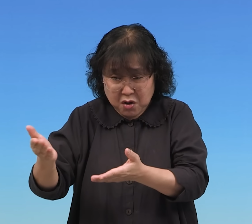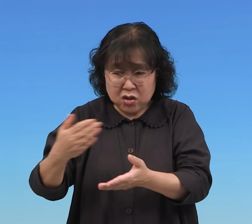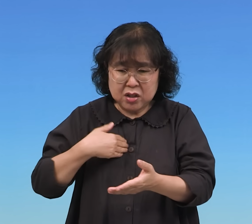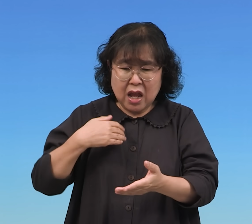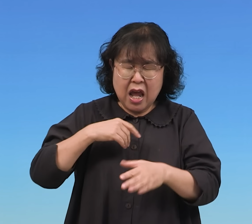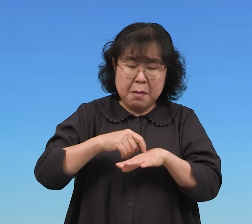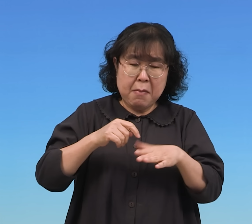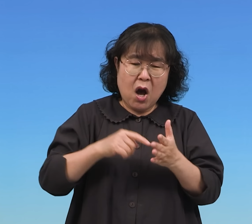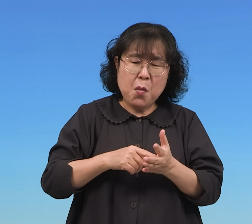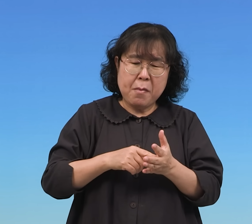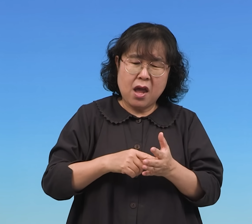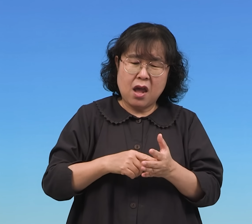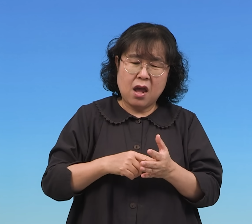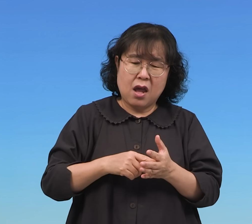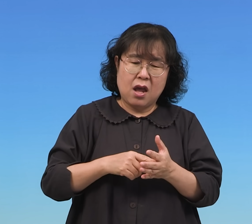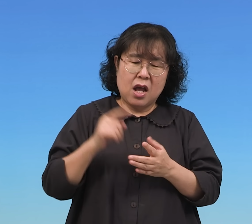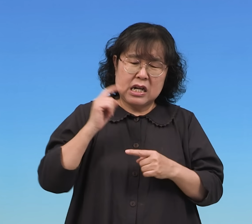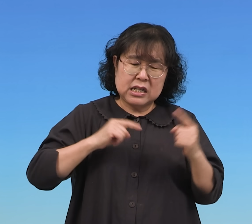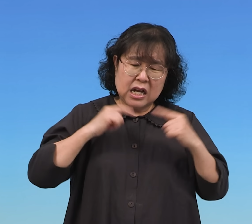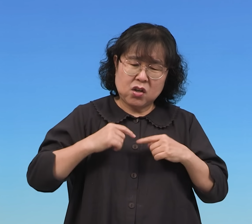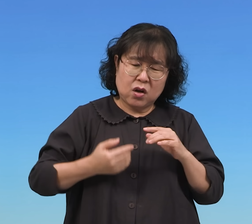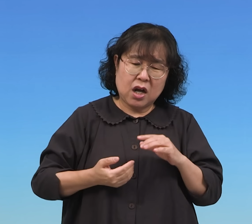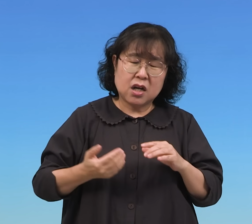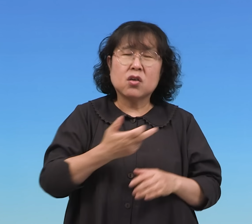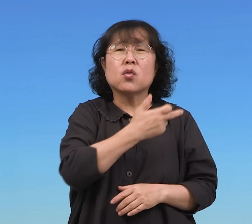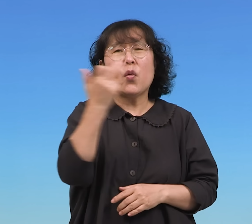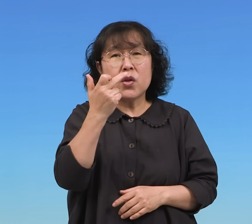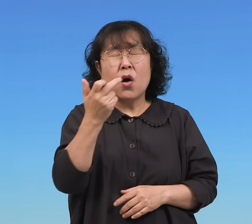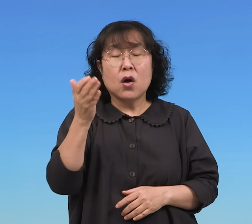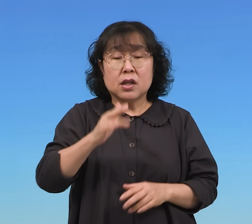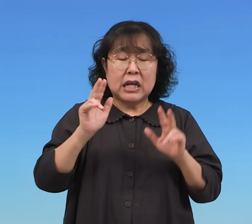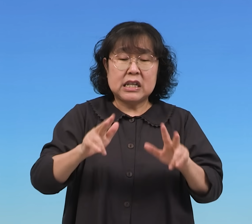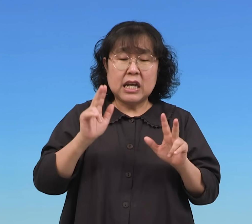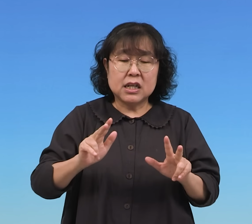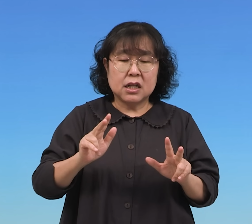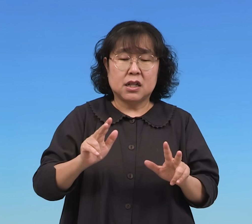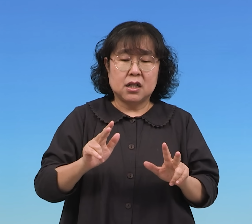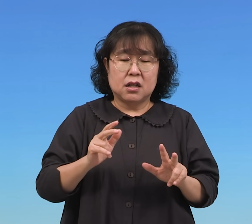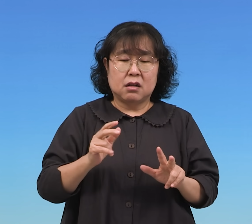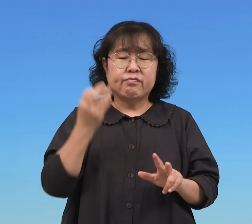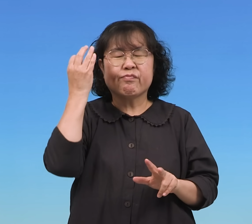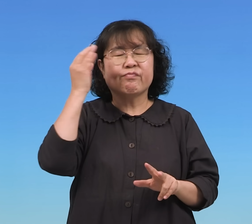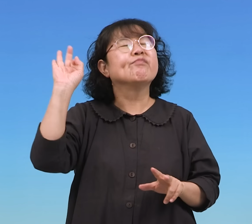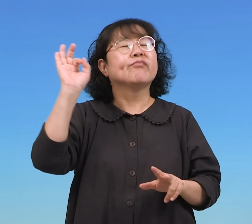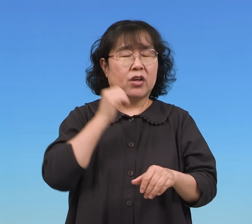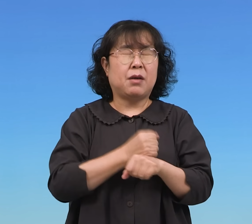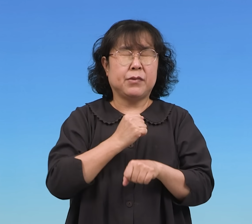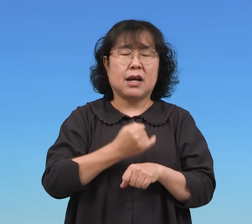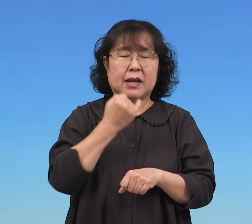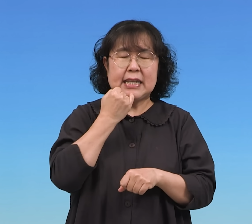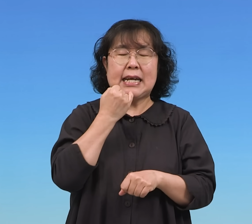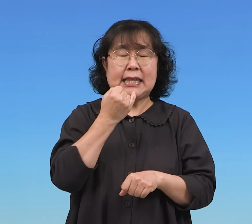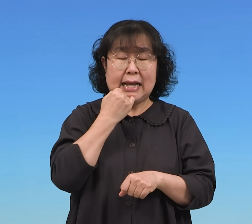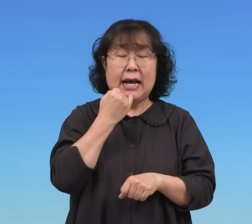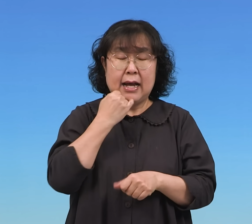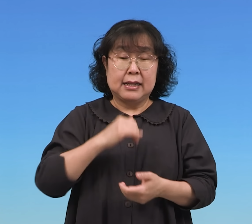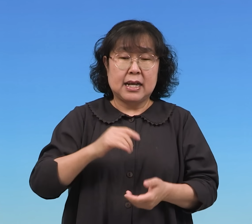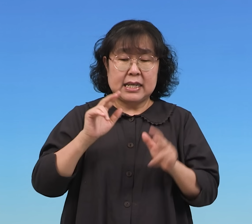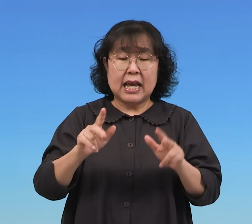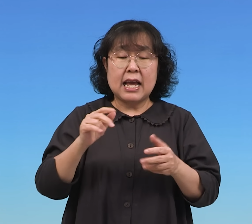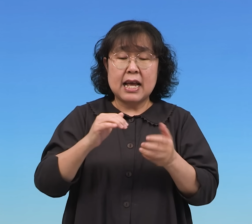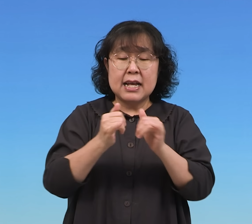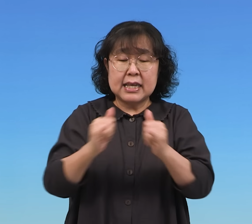수용합니다. 아, 이게 한계 상황이구나. 하는 데까지 노력하고 더 이상 안 되는 거는 뭐 어떡하겠네, 할 수 없는데, 이렇게 저를